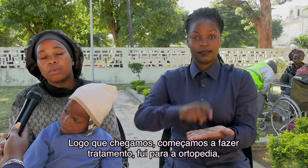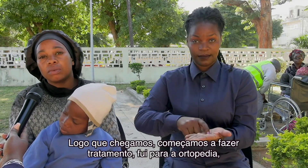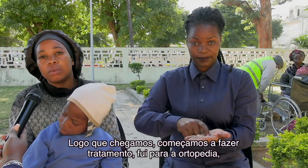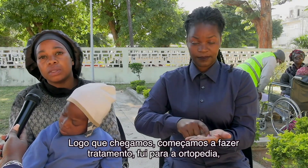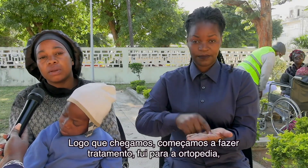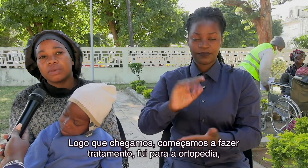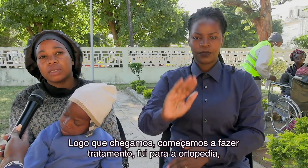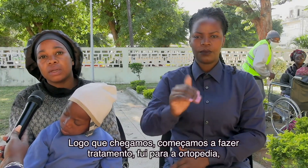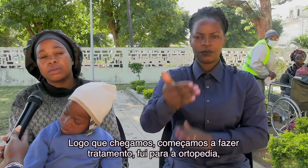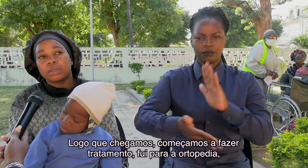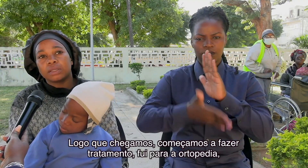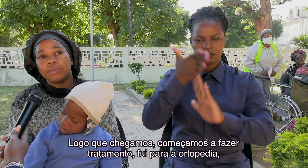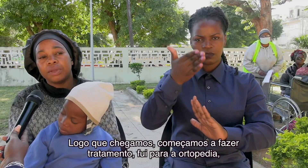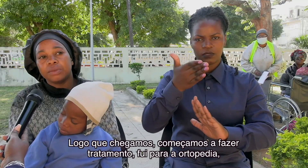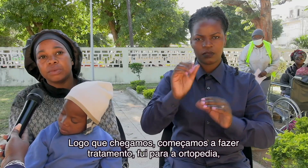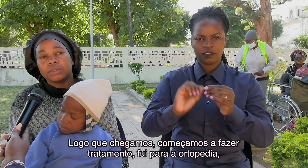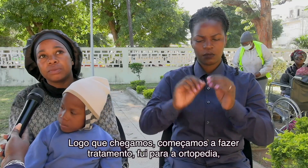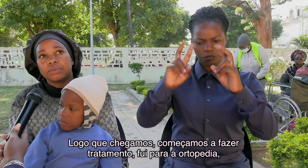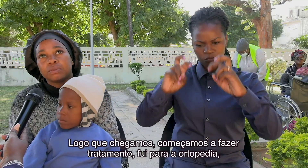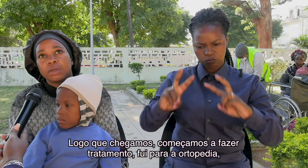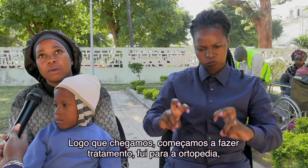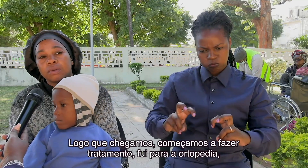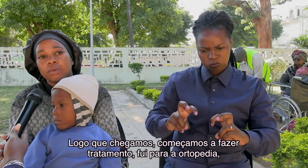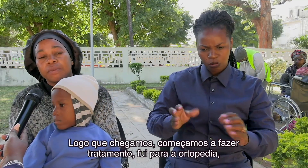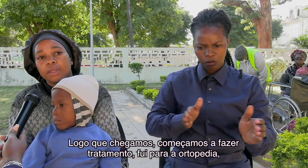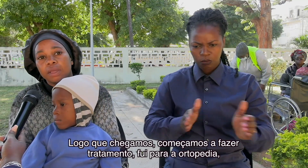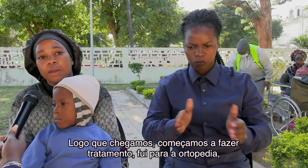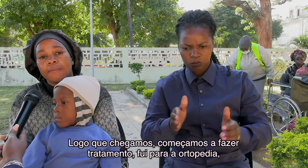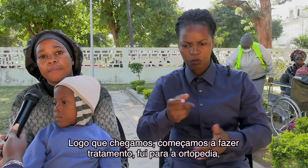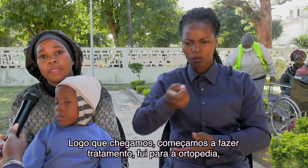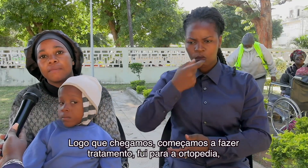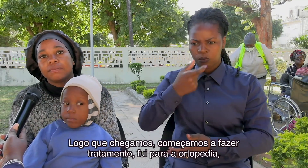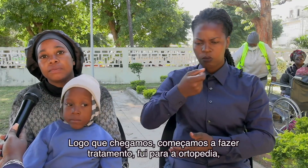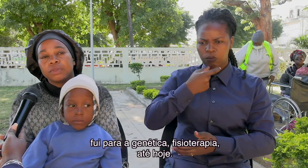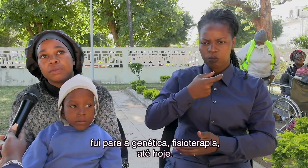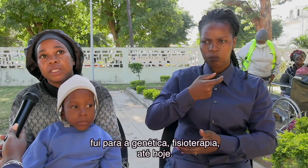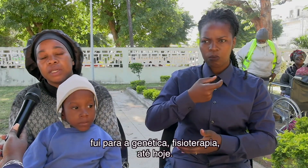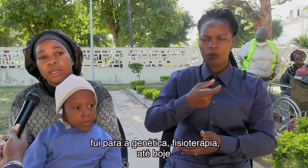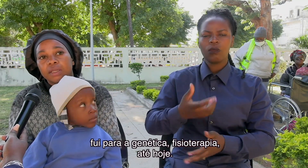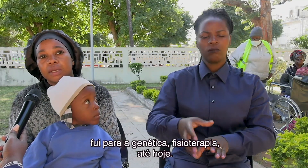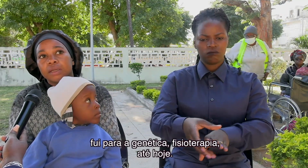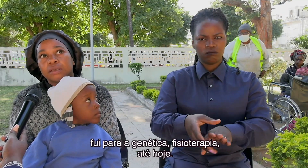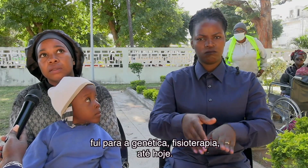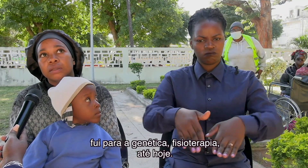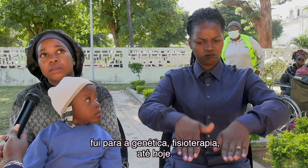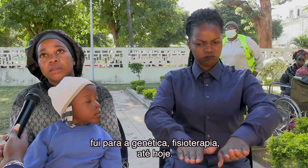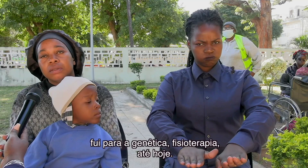Logo começaram a fazer tratamentos, fui para a ortopedia, fui para a genética